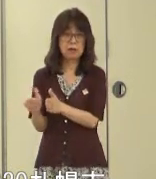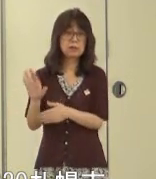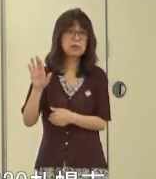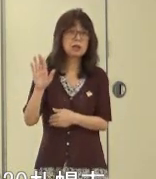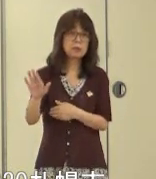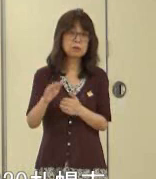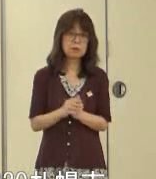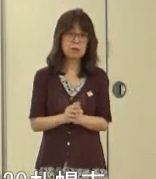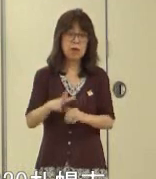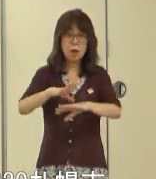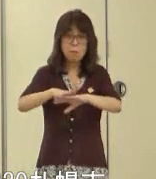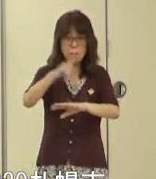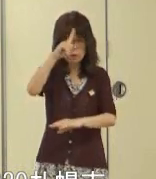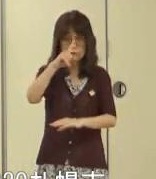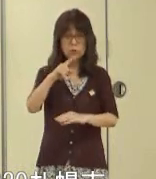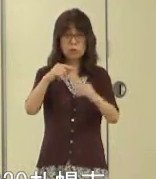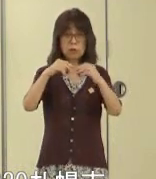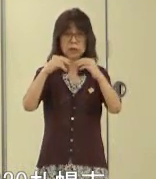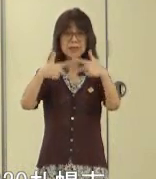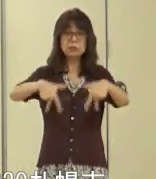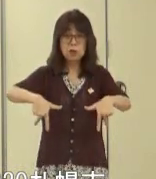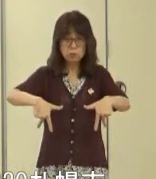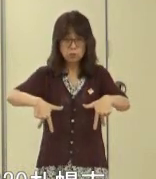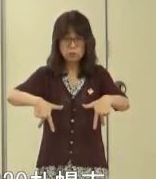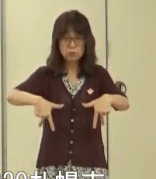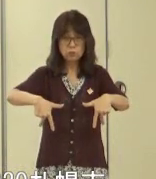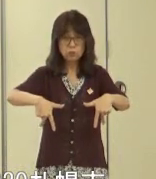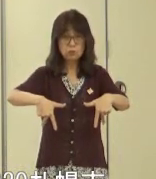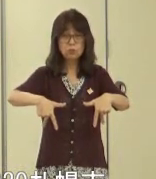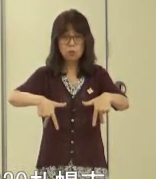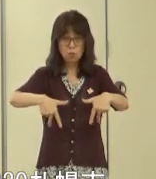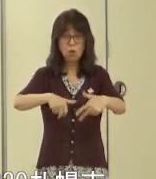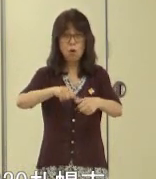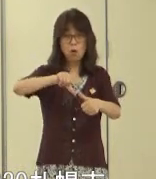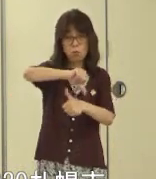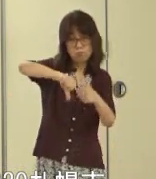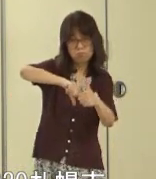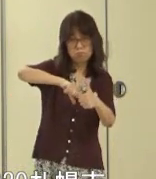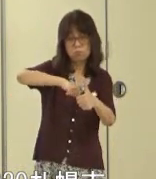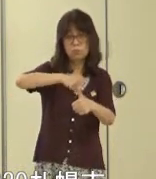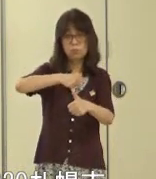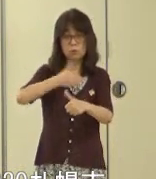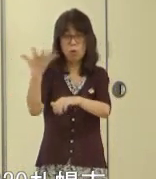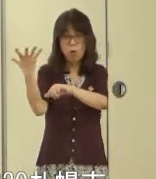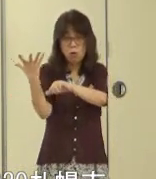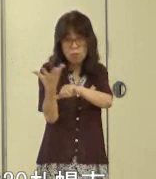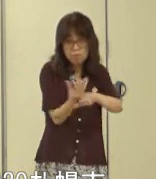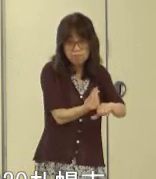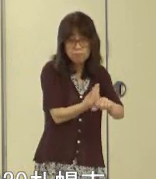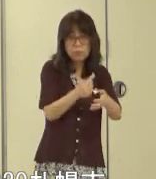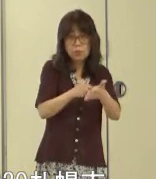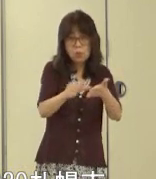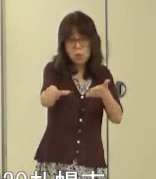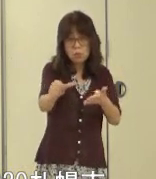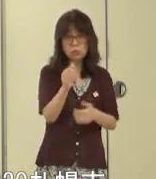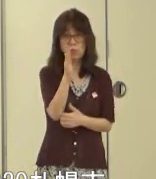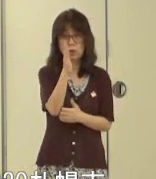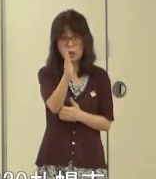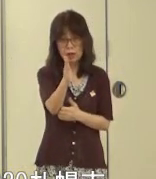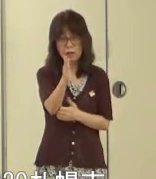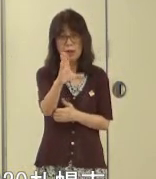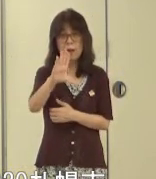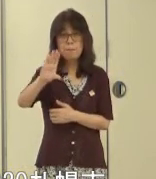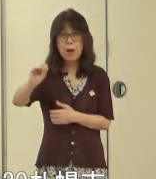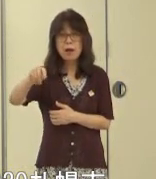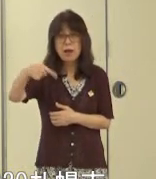まずはこういったシステムの登録をお願いをいたします。そして万が一通知